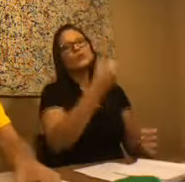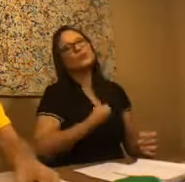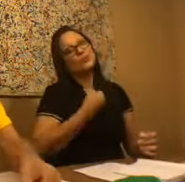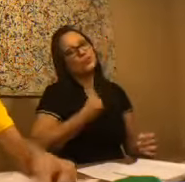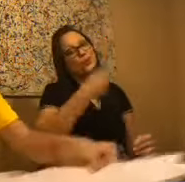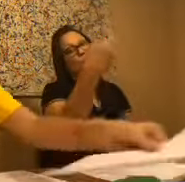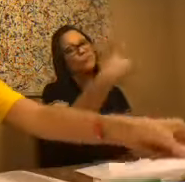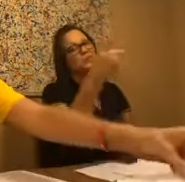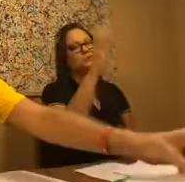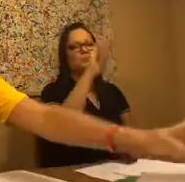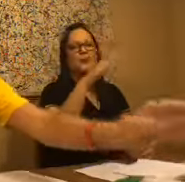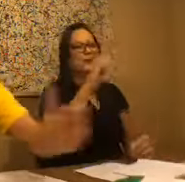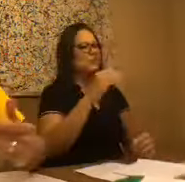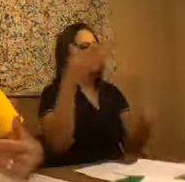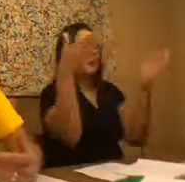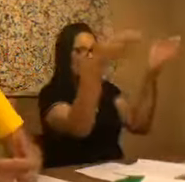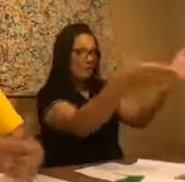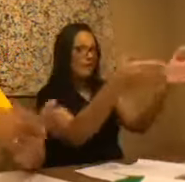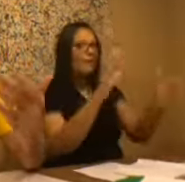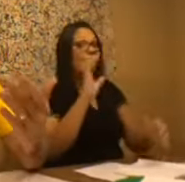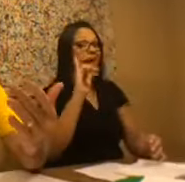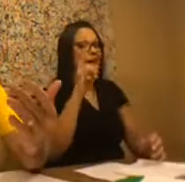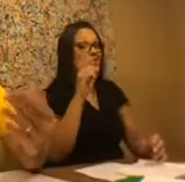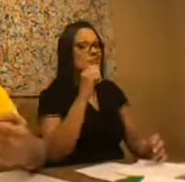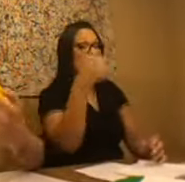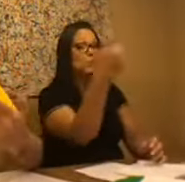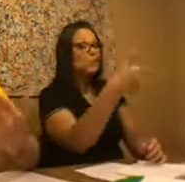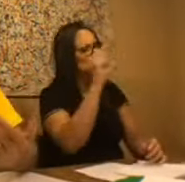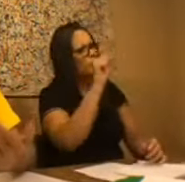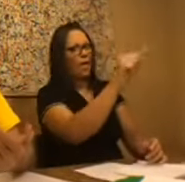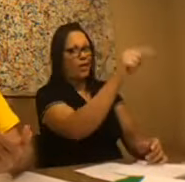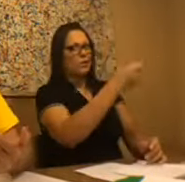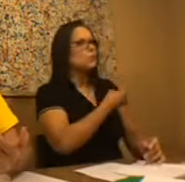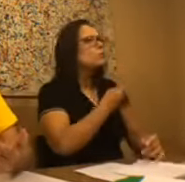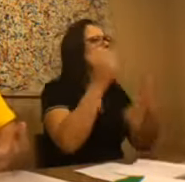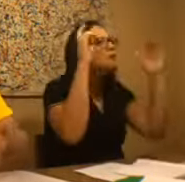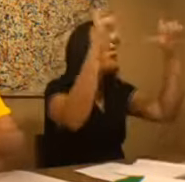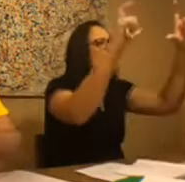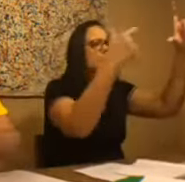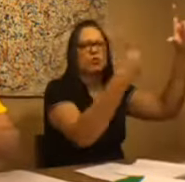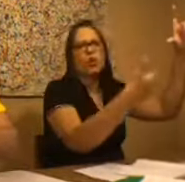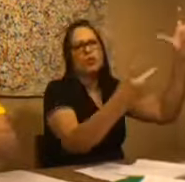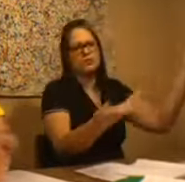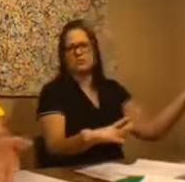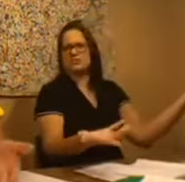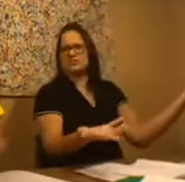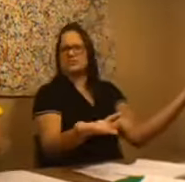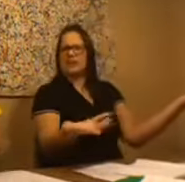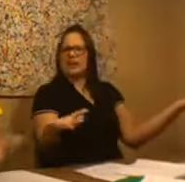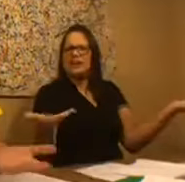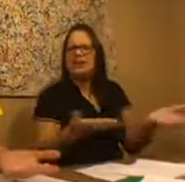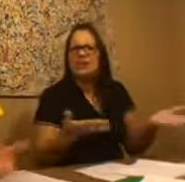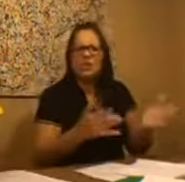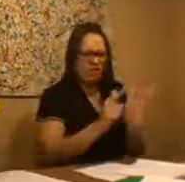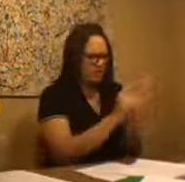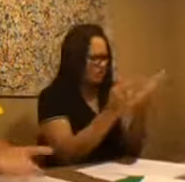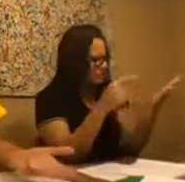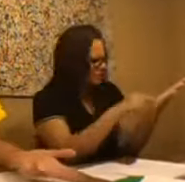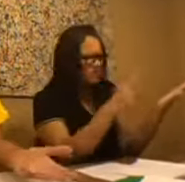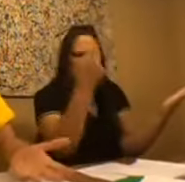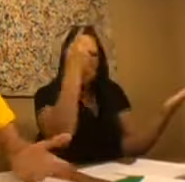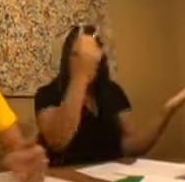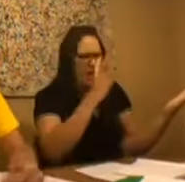era o caixa dois no bairro então estou se levarem disso tem prova de nada e havia folhas proposta que a gente vê aqui